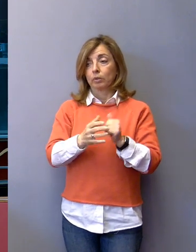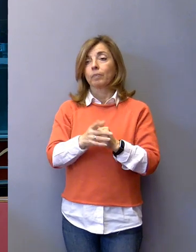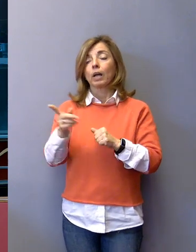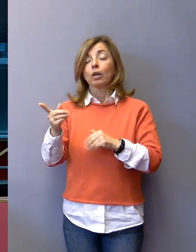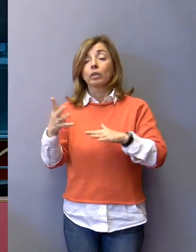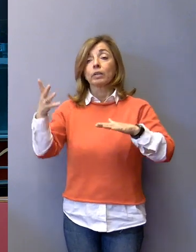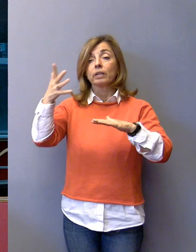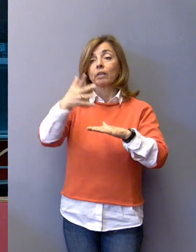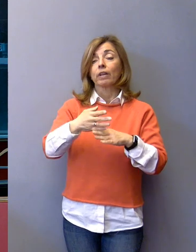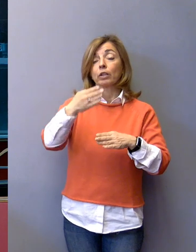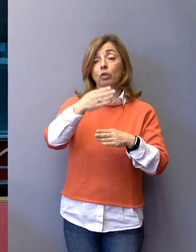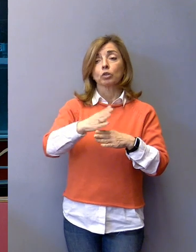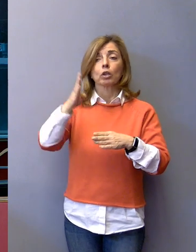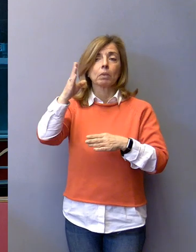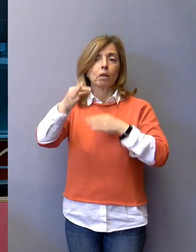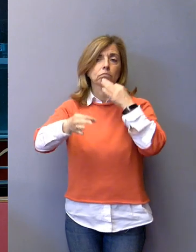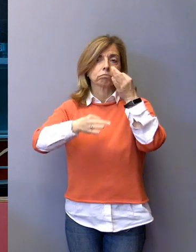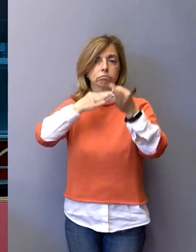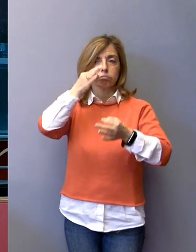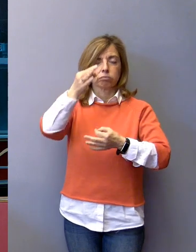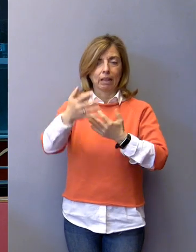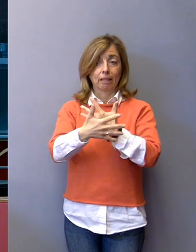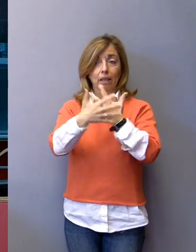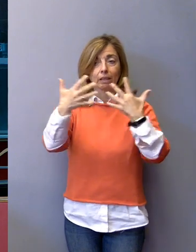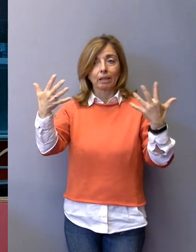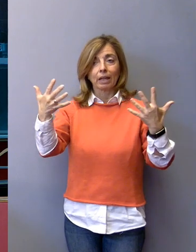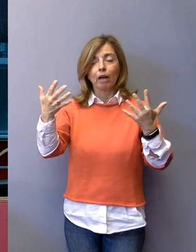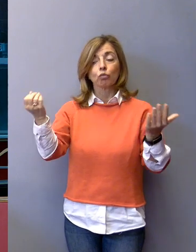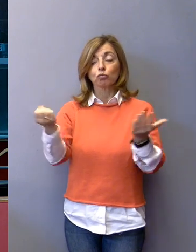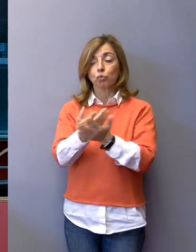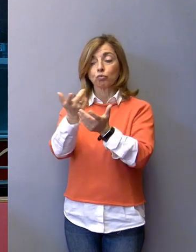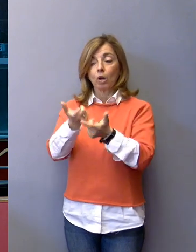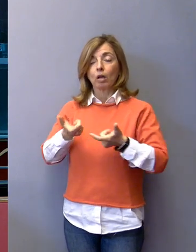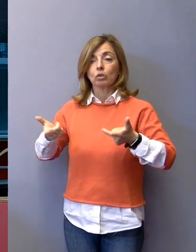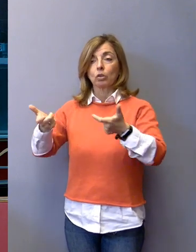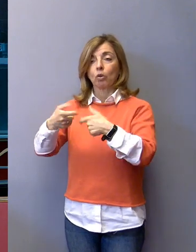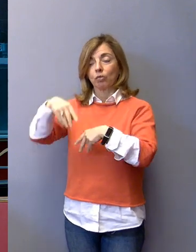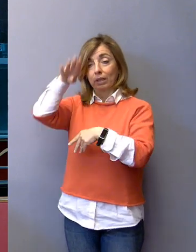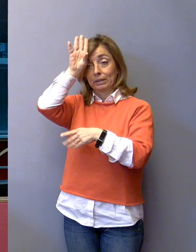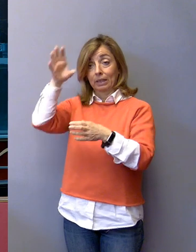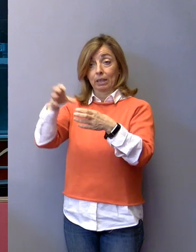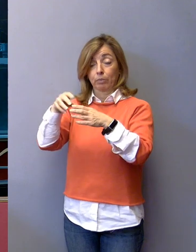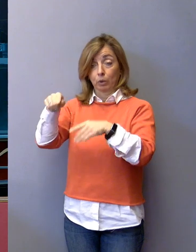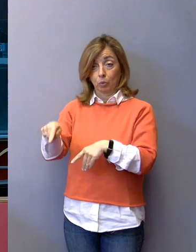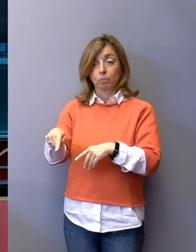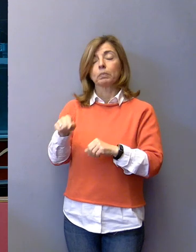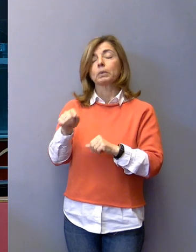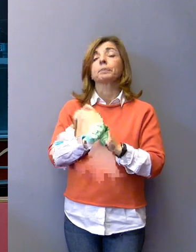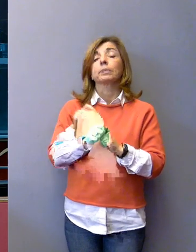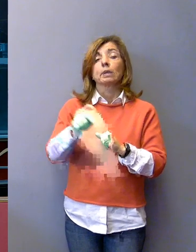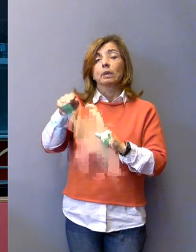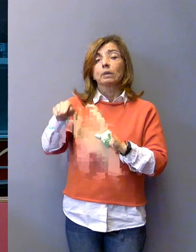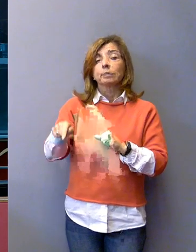illustrato in maniera chiara quello che è avvenuto in conferenza capigruppo dove i consiglieri